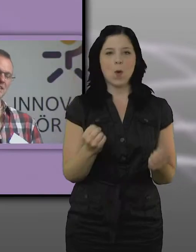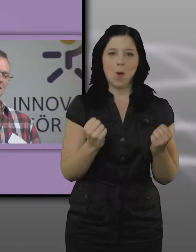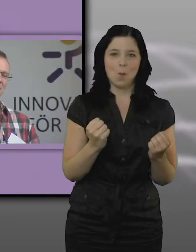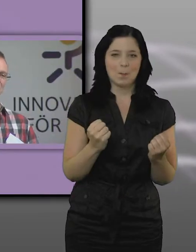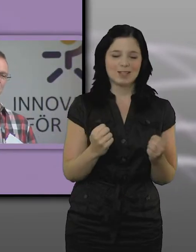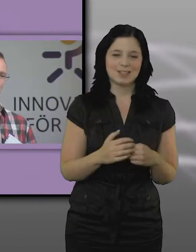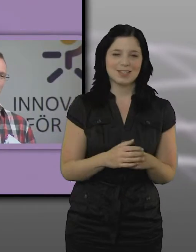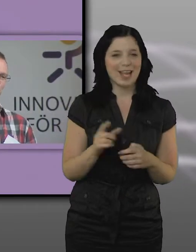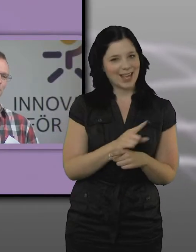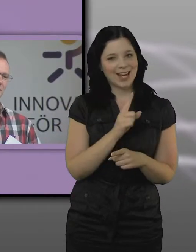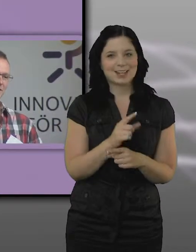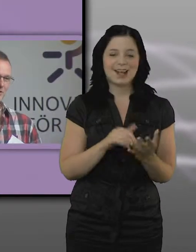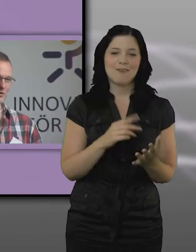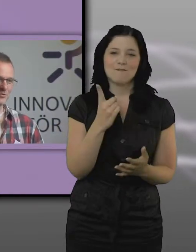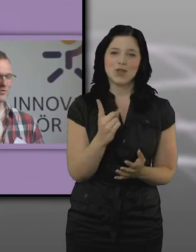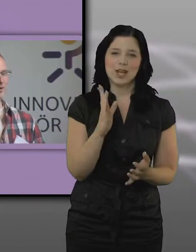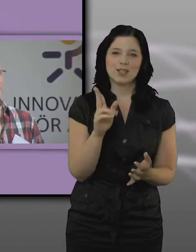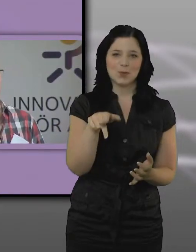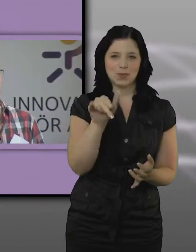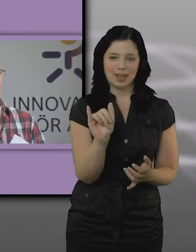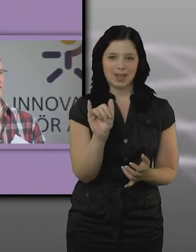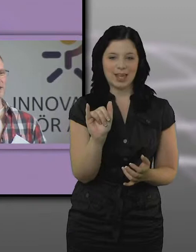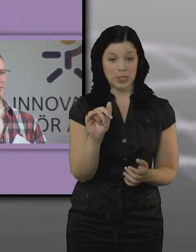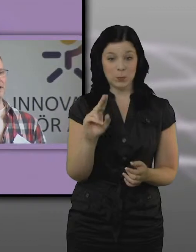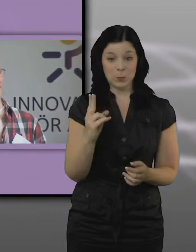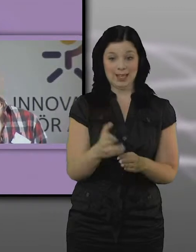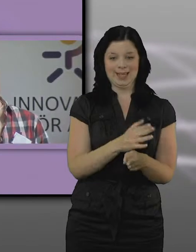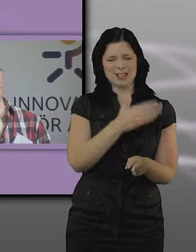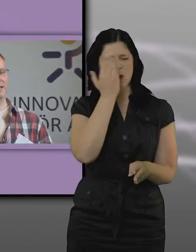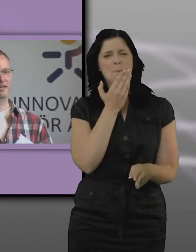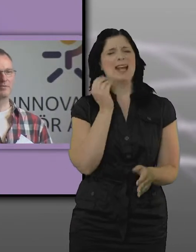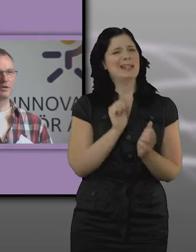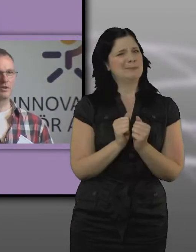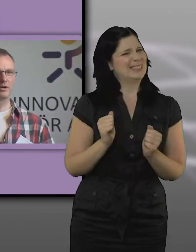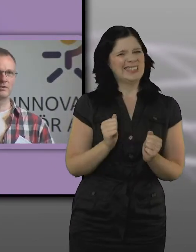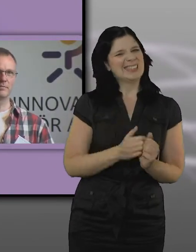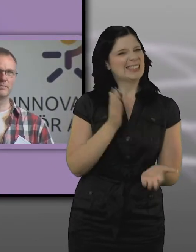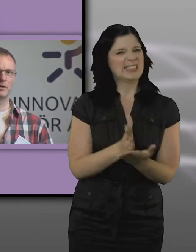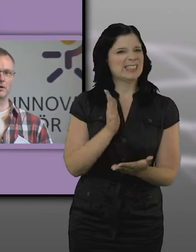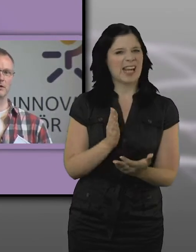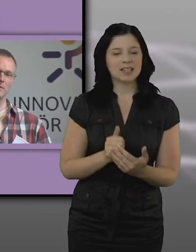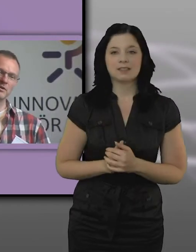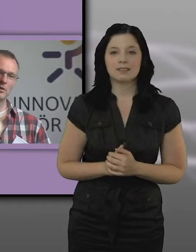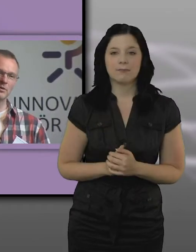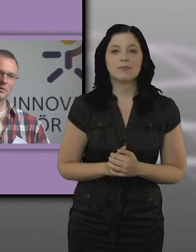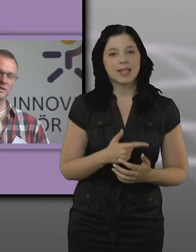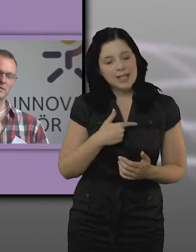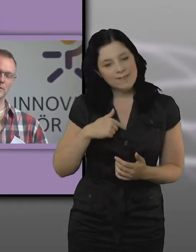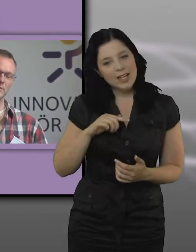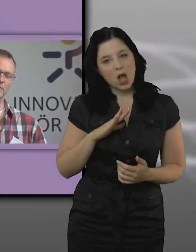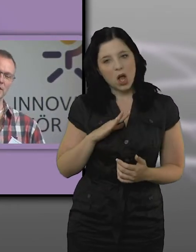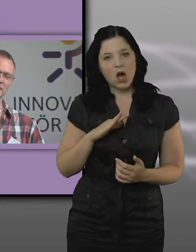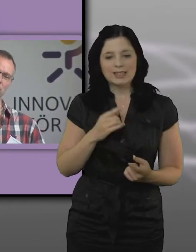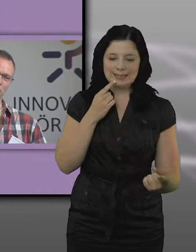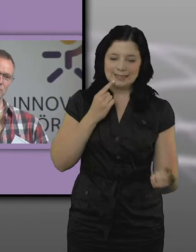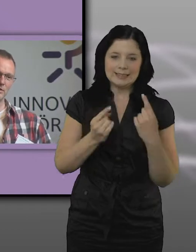Vi har hoppats hela tiden till 1 juni. Till nu, före sommaren. Men det är inte helt säkert. Vi har långtgående diskussioner